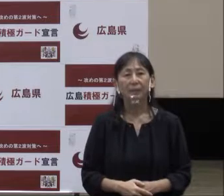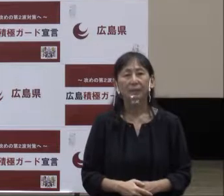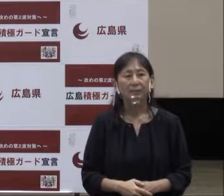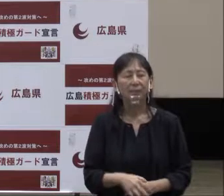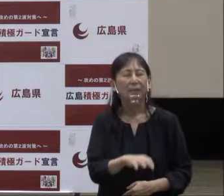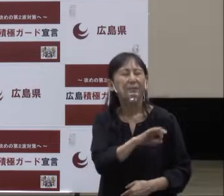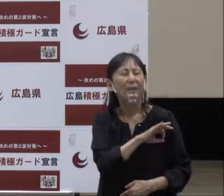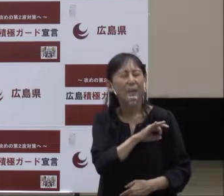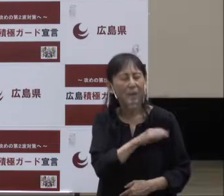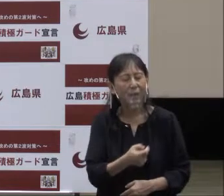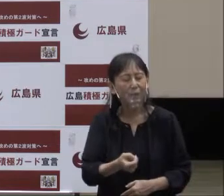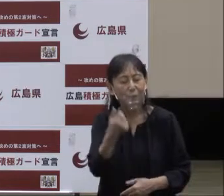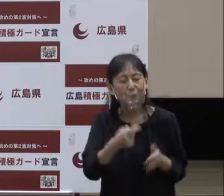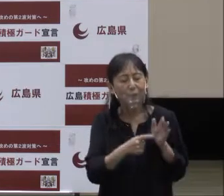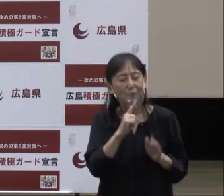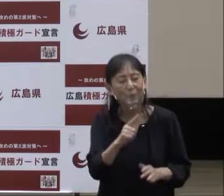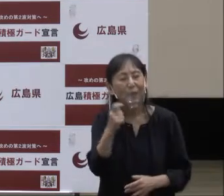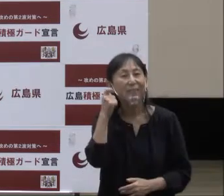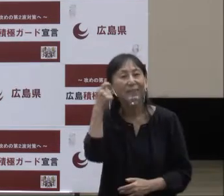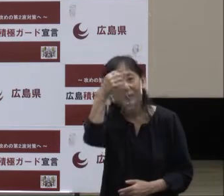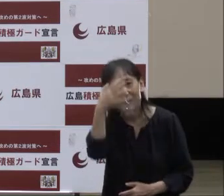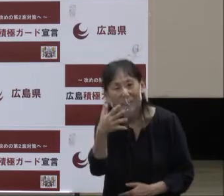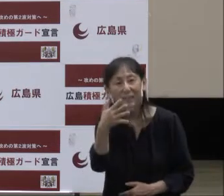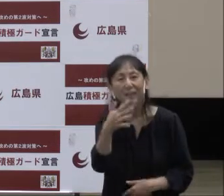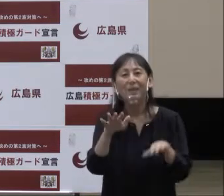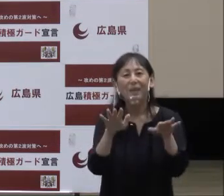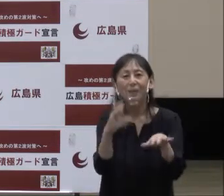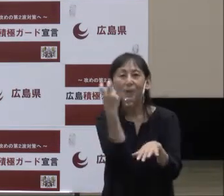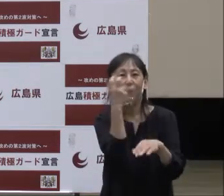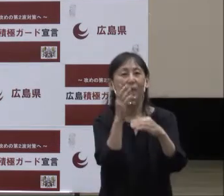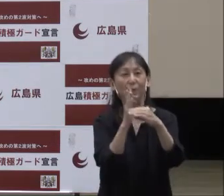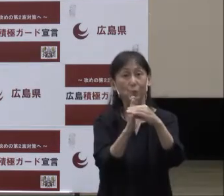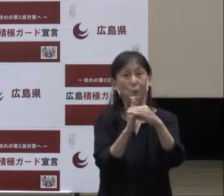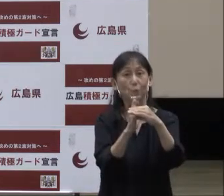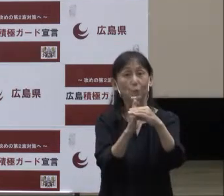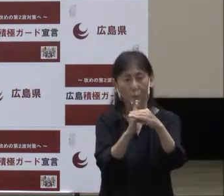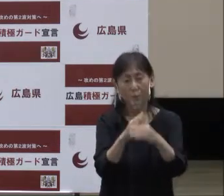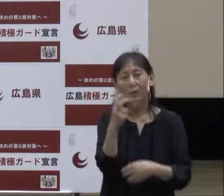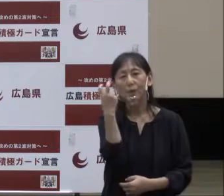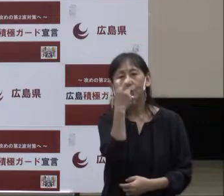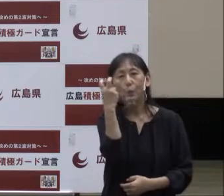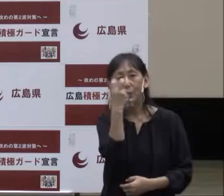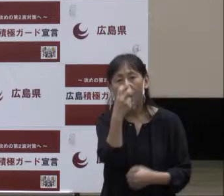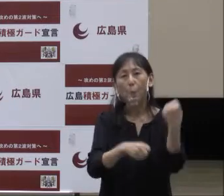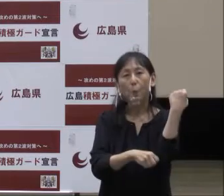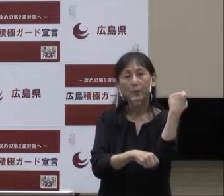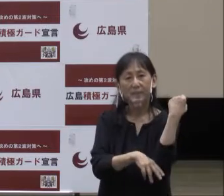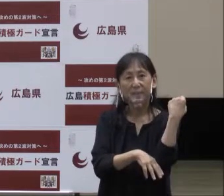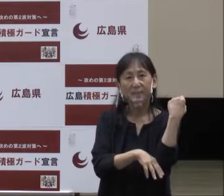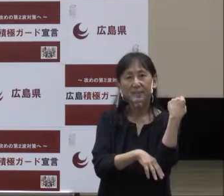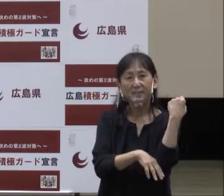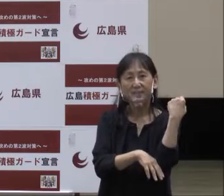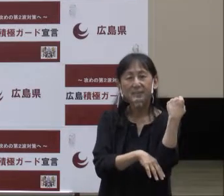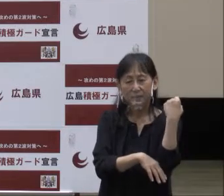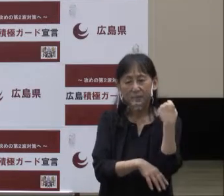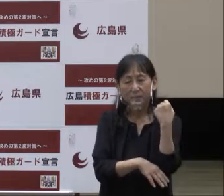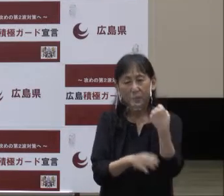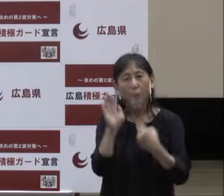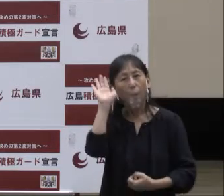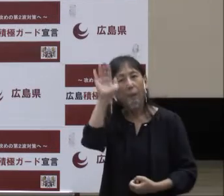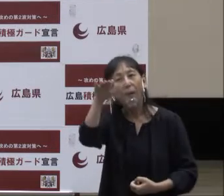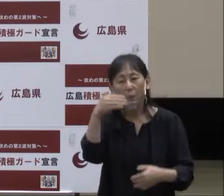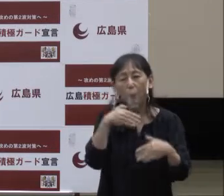称がすぐに出てこないんですけど、その調査を行ってますので、その調査を踏まえて、で、どうするかっていう